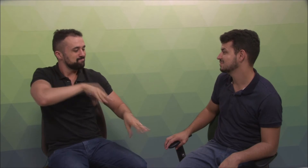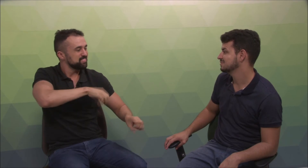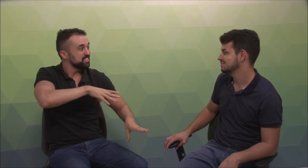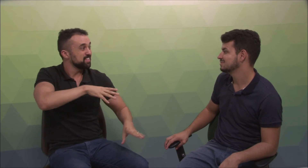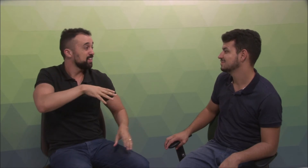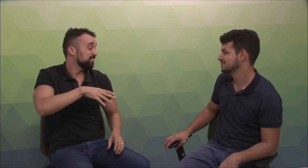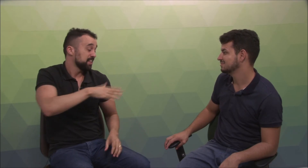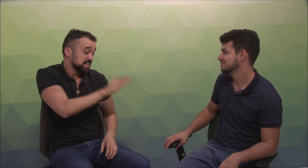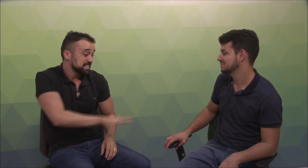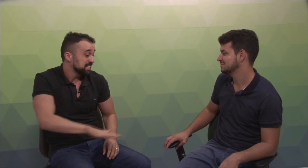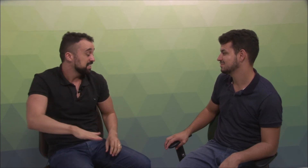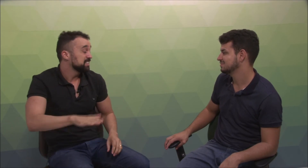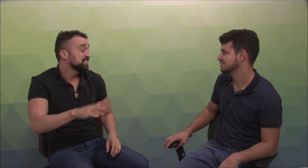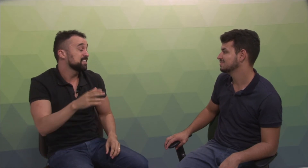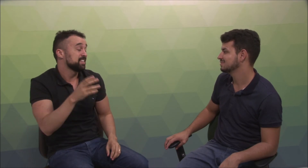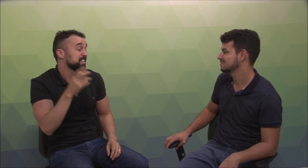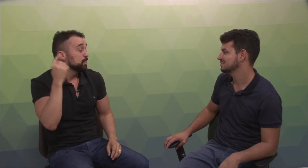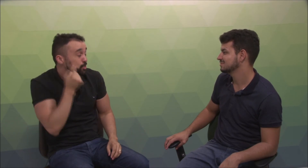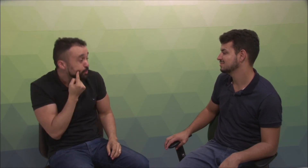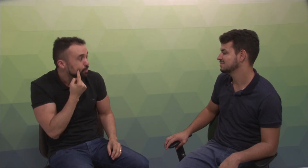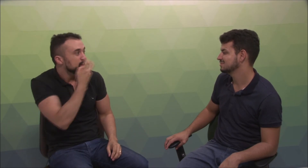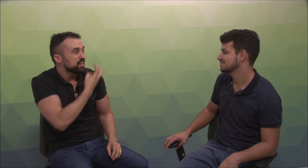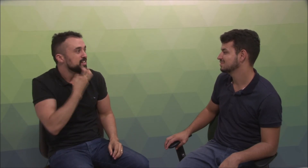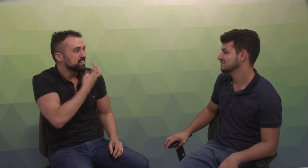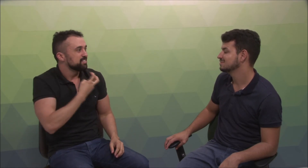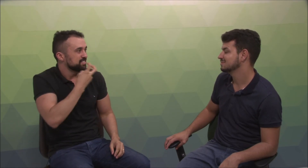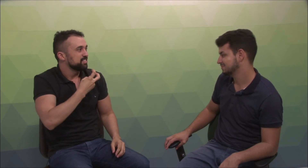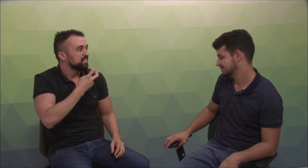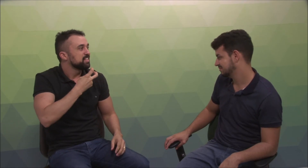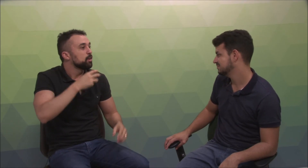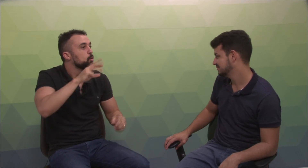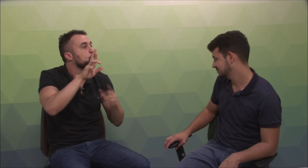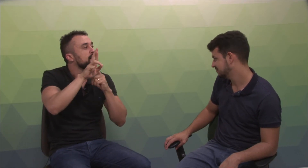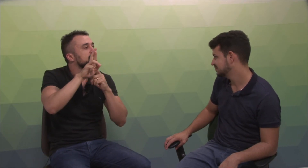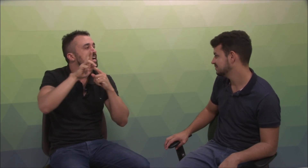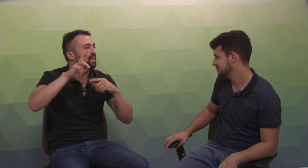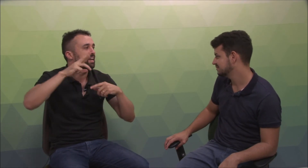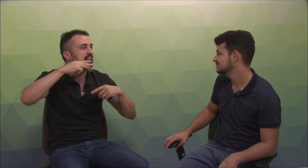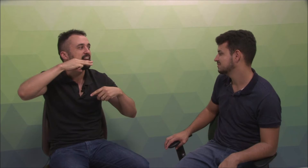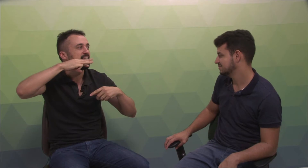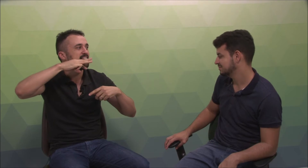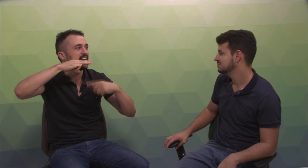porque ia se ensinar para a criança surda a oralidade e o R tinha que vibrar.